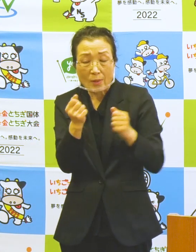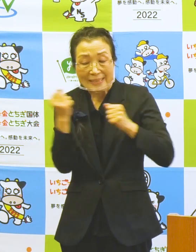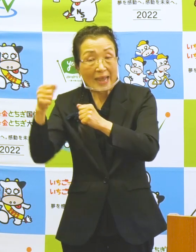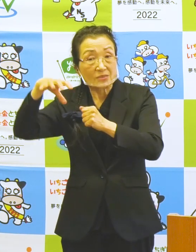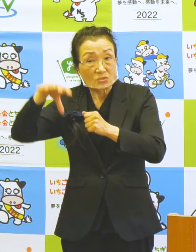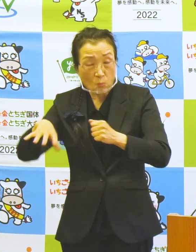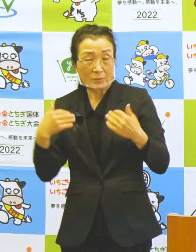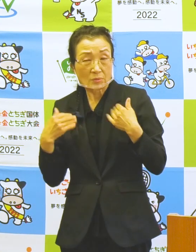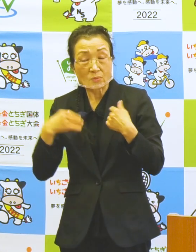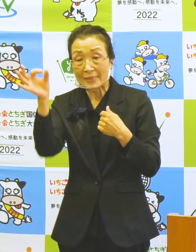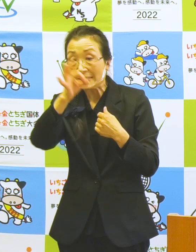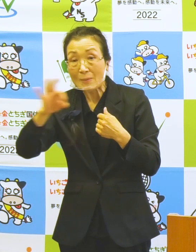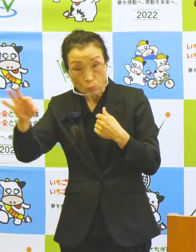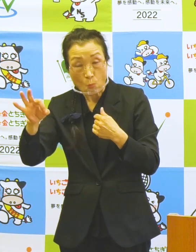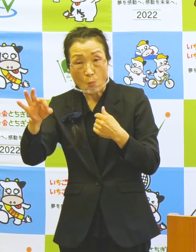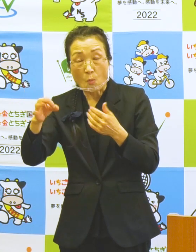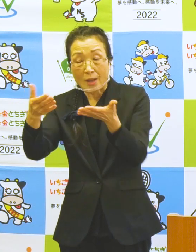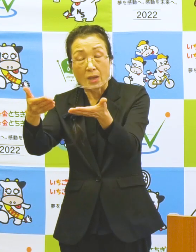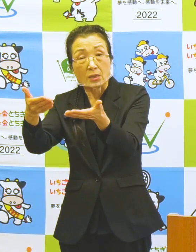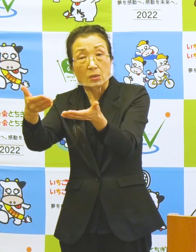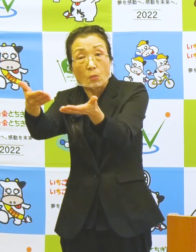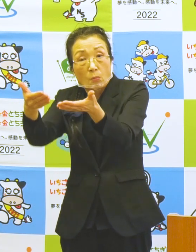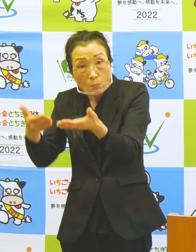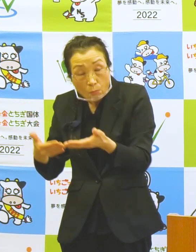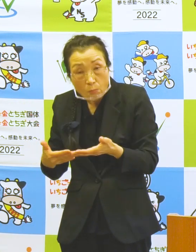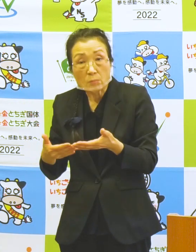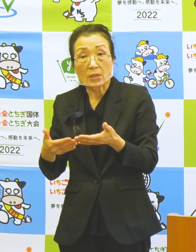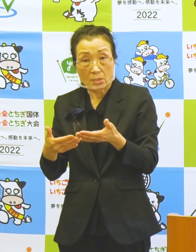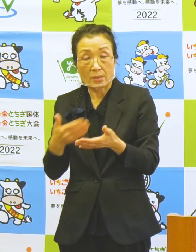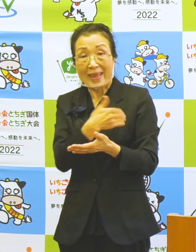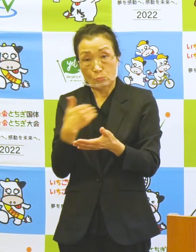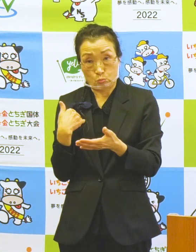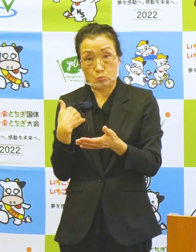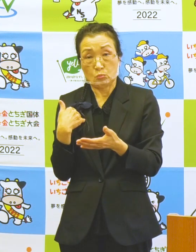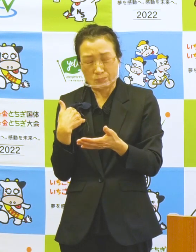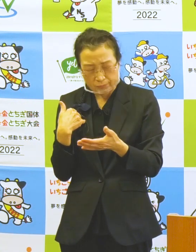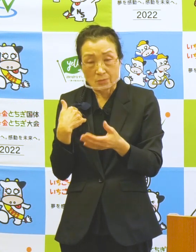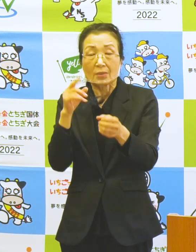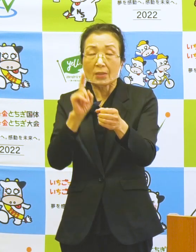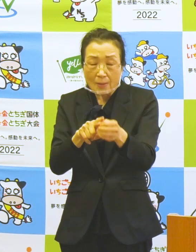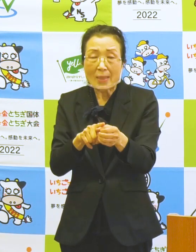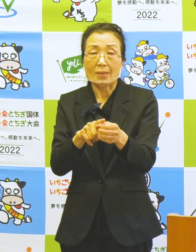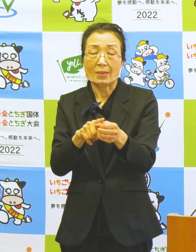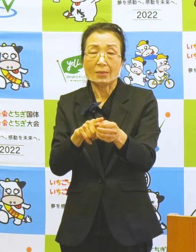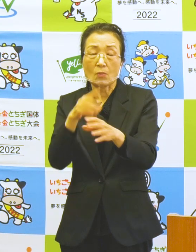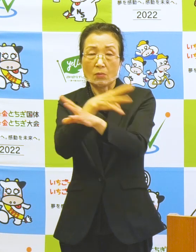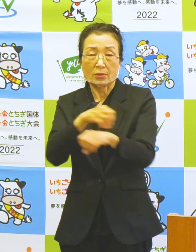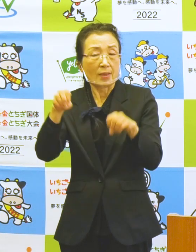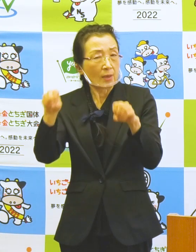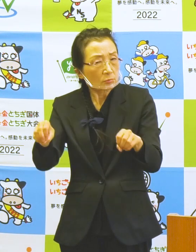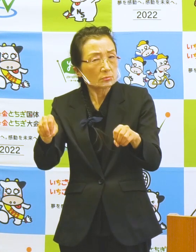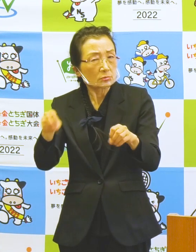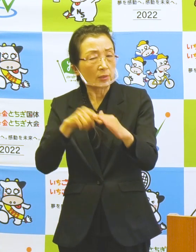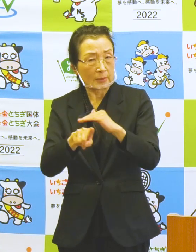資について、ヨークベニマル様から商品の供給を受けるために必要な事項を定める